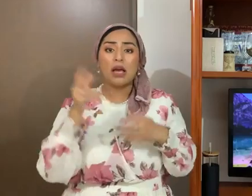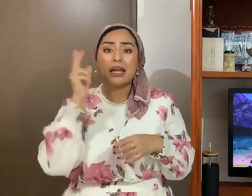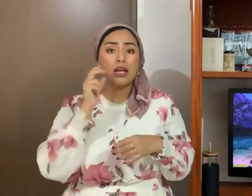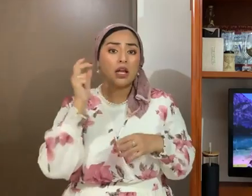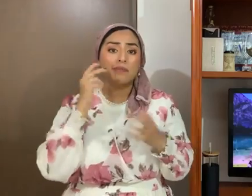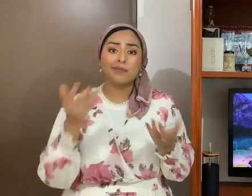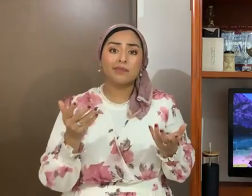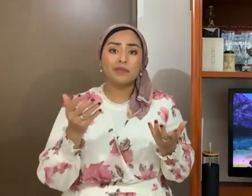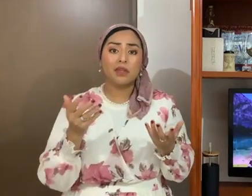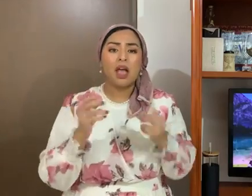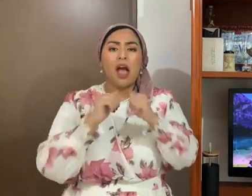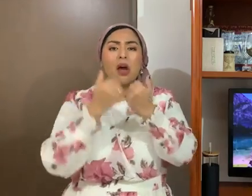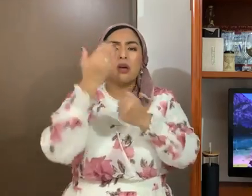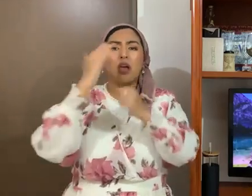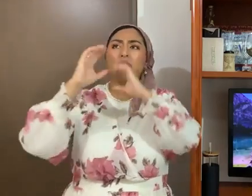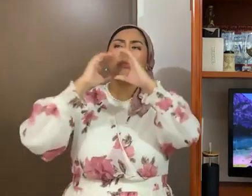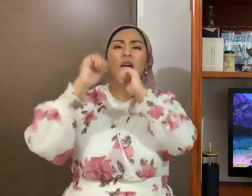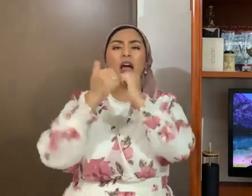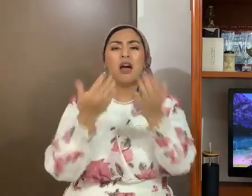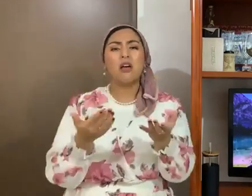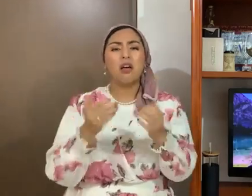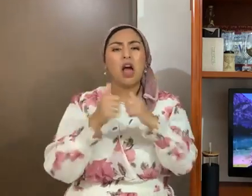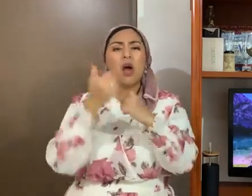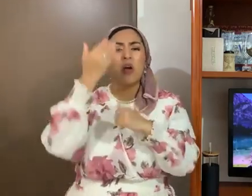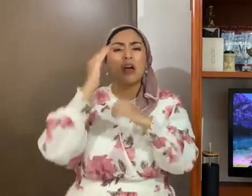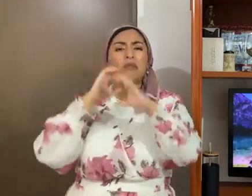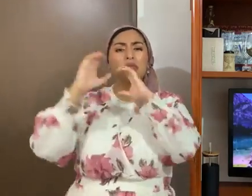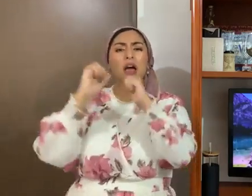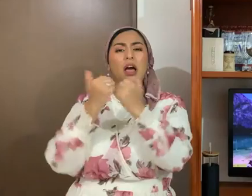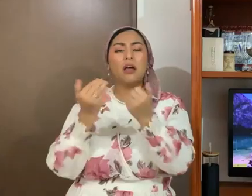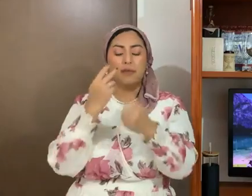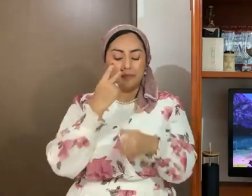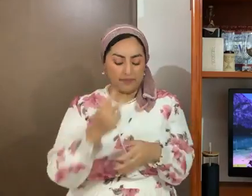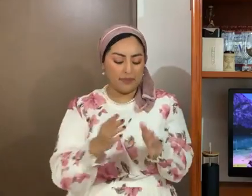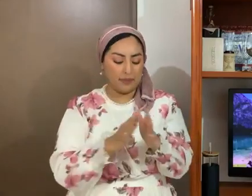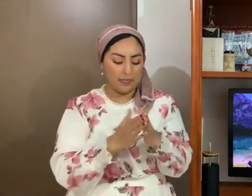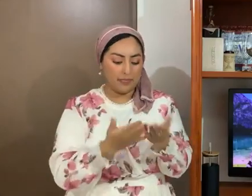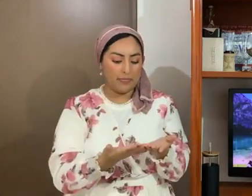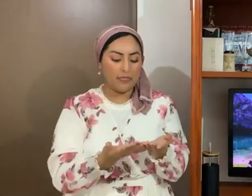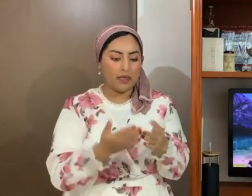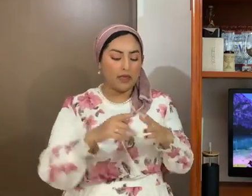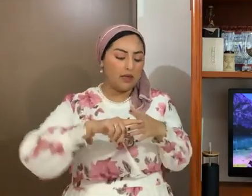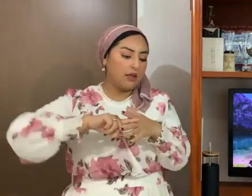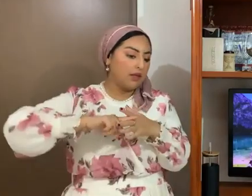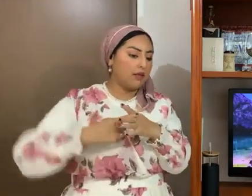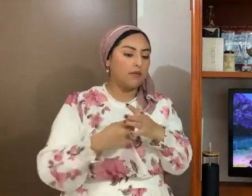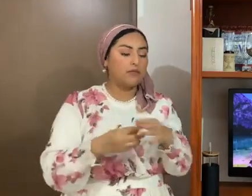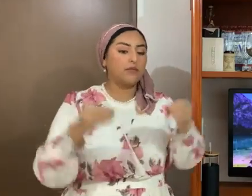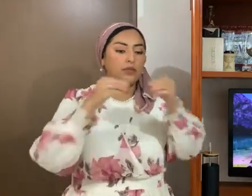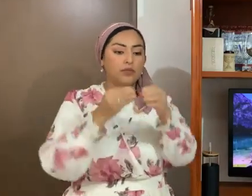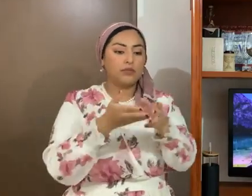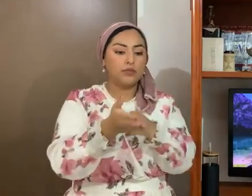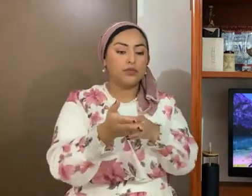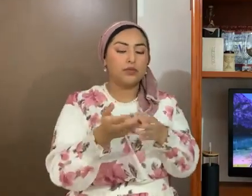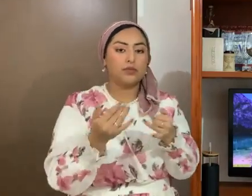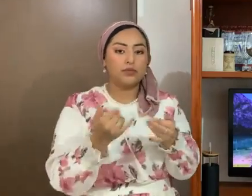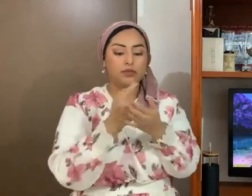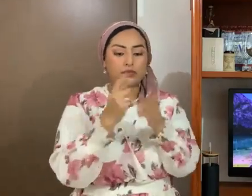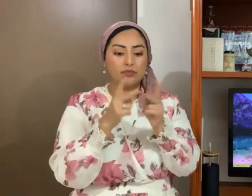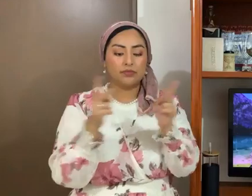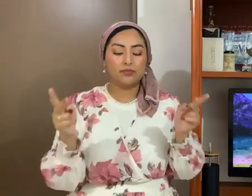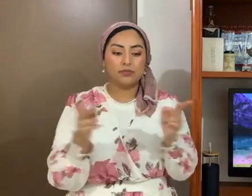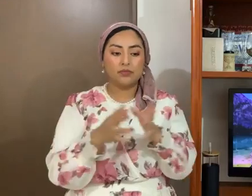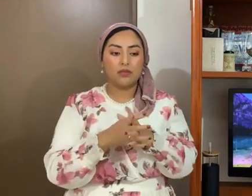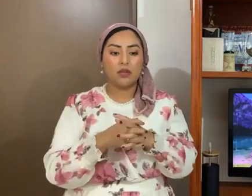escuchar. ¿Cómo nos habla el Eterno? ¿Cómo nos habla? Vamos a entrar a profundidad en esta parte del tema.